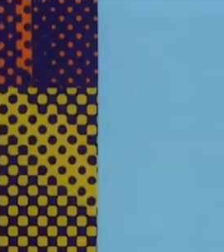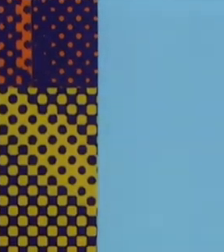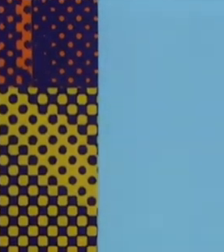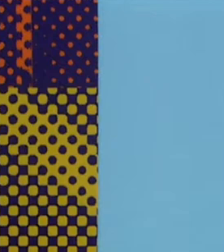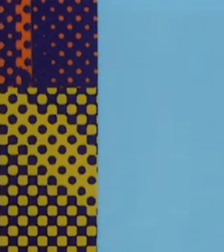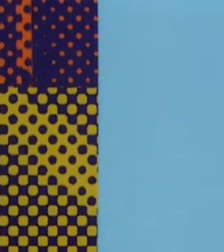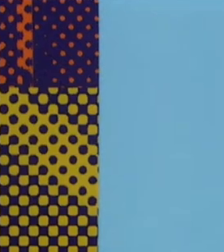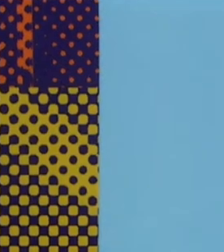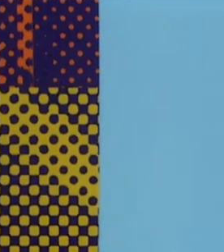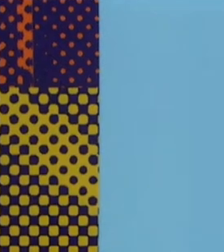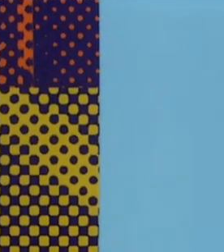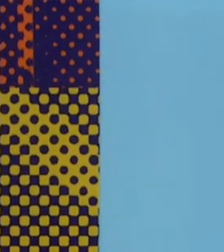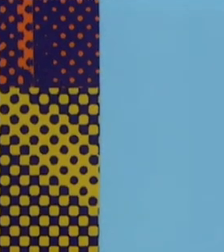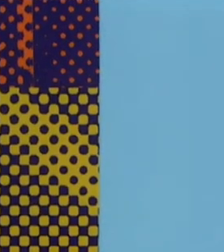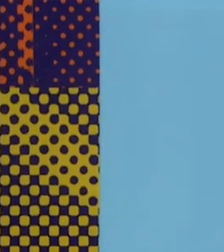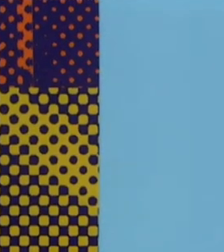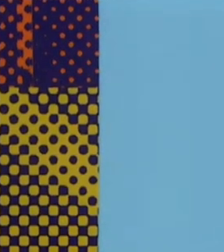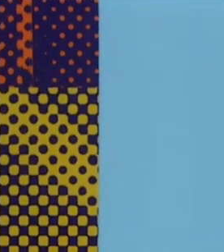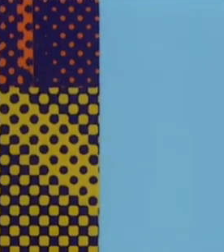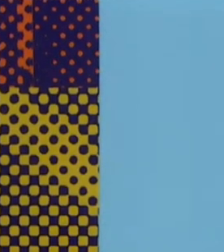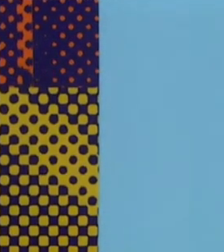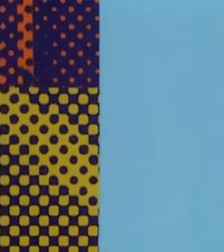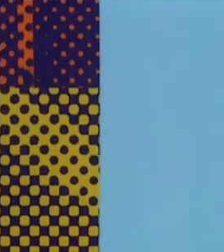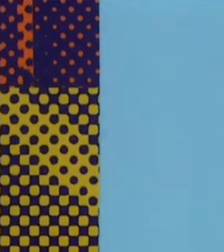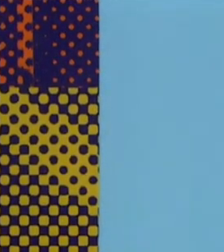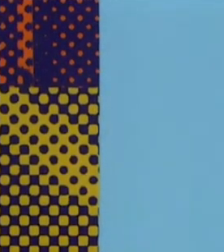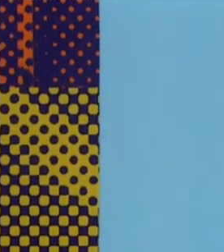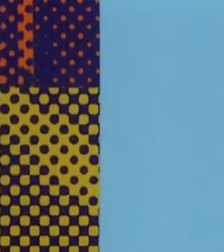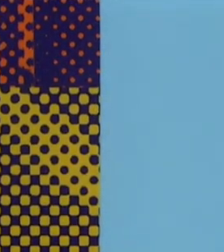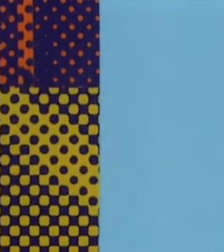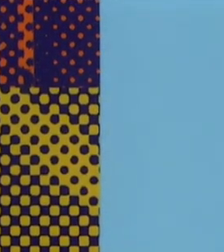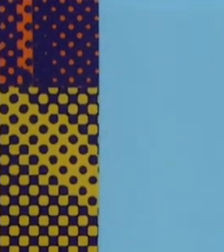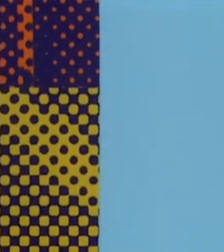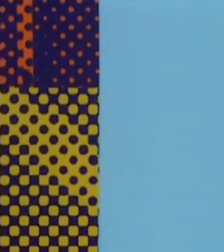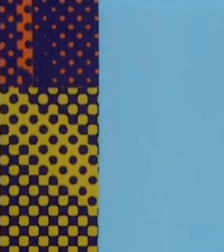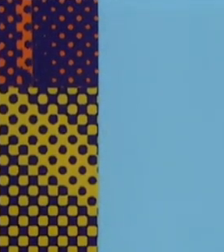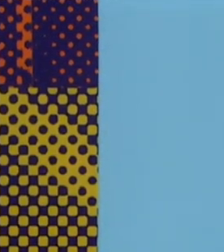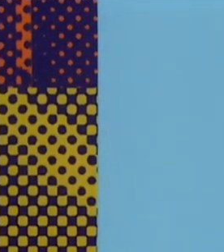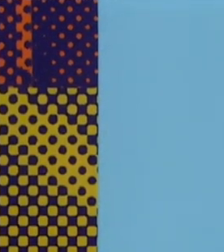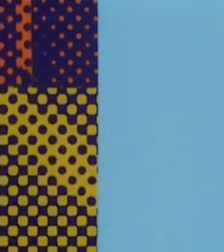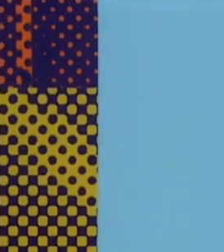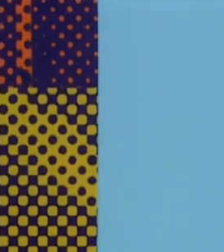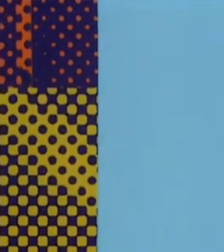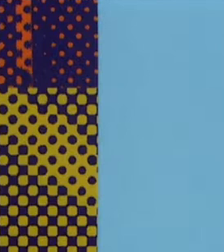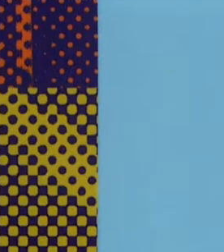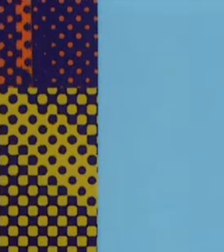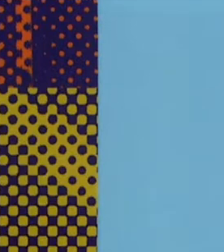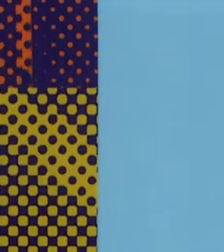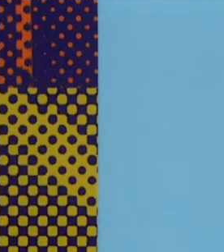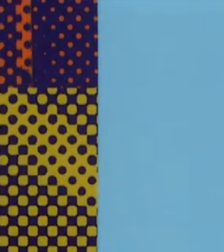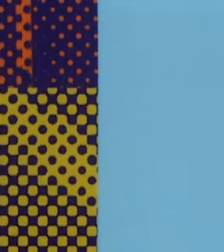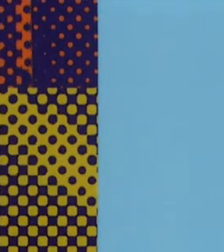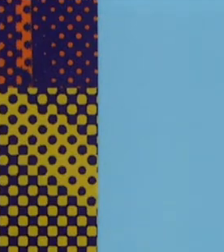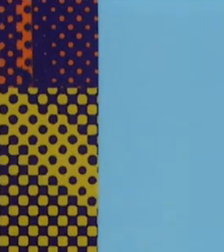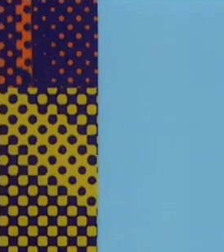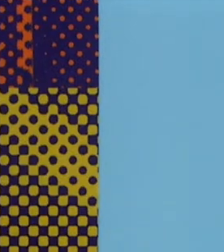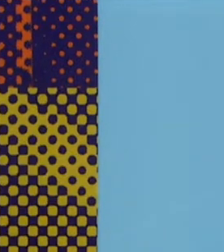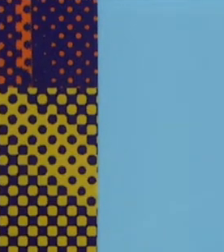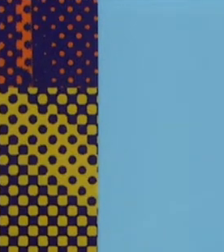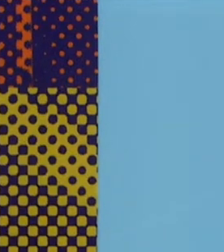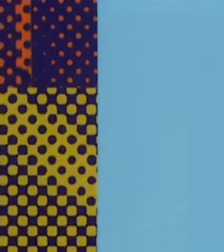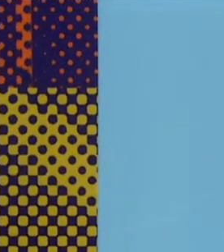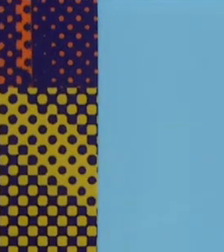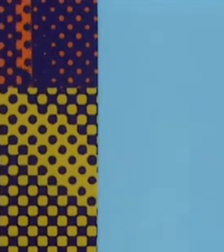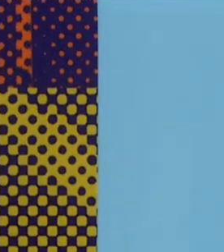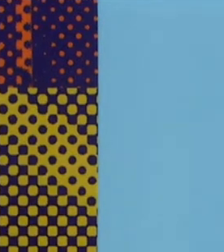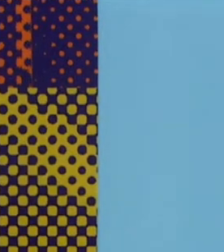men också de som är utsatta av de patriarkala strukturerna i hemmet av männen. Så därför ser vi liksom en vinst av att jobba